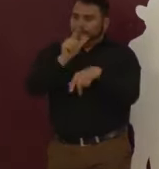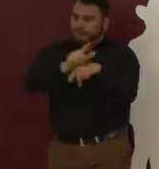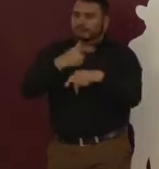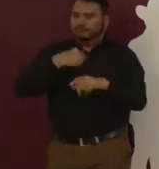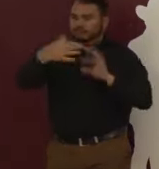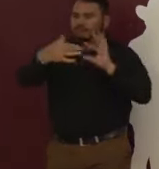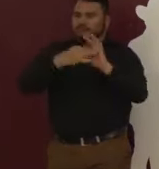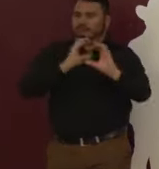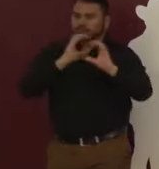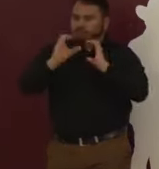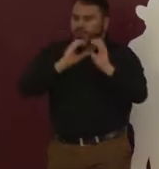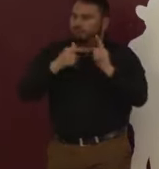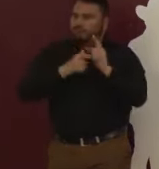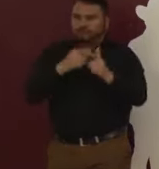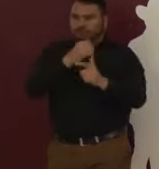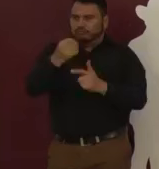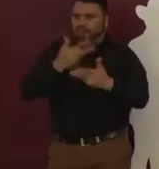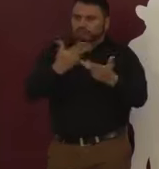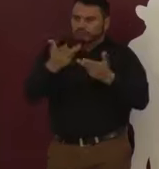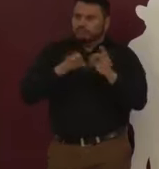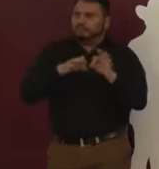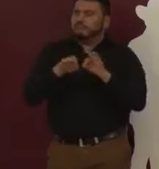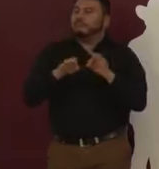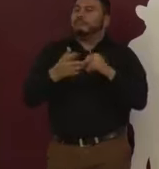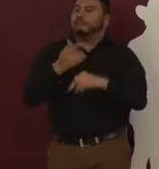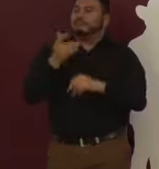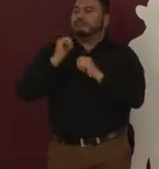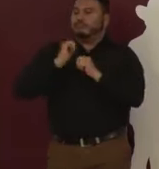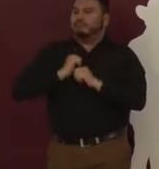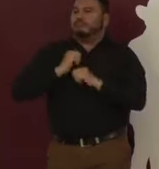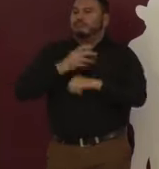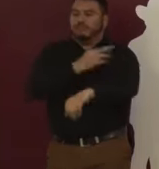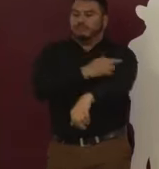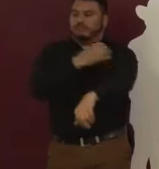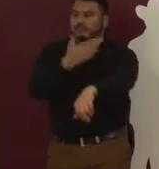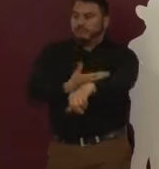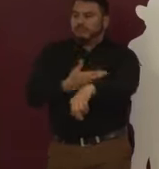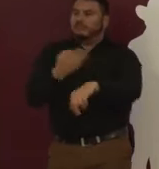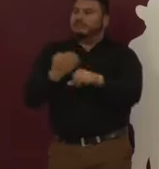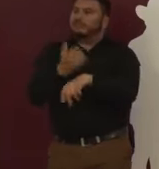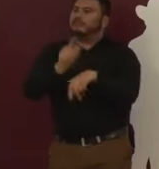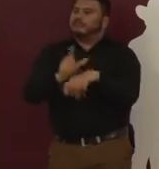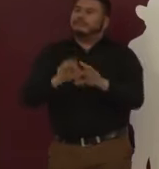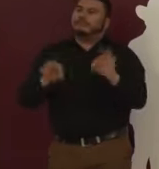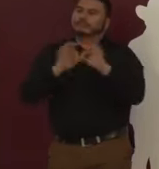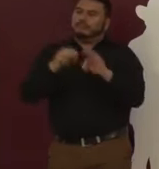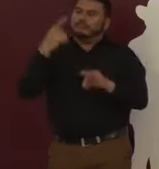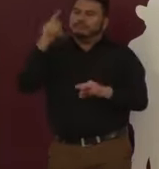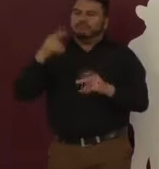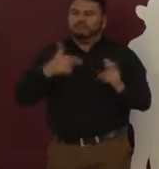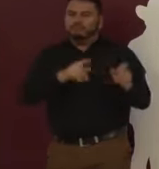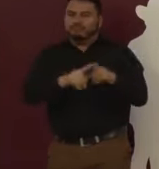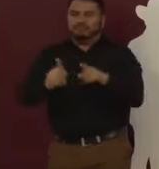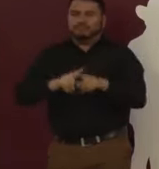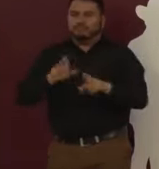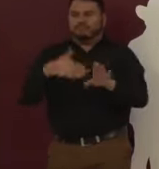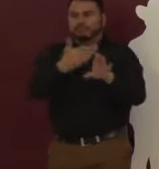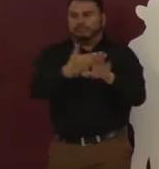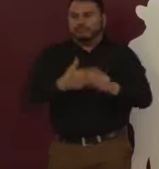cuentas la coordinación estatal es muy importante para tener éxito en el combate de la